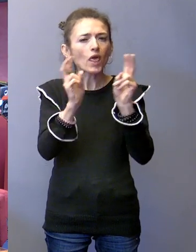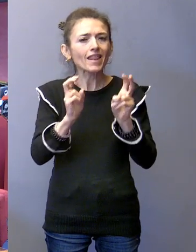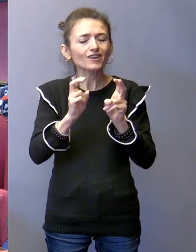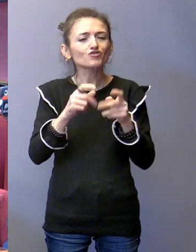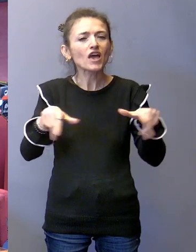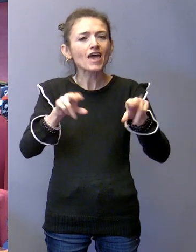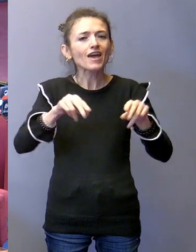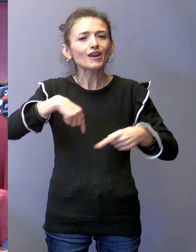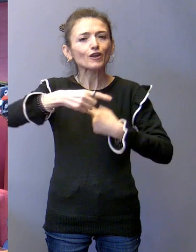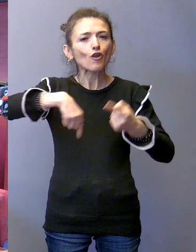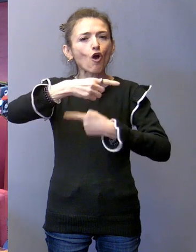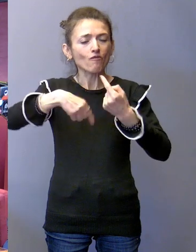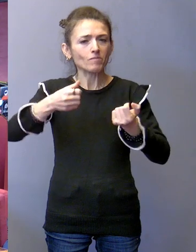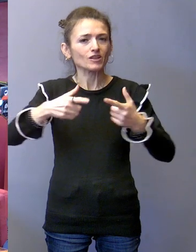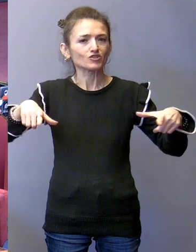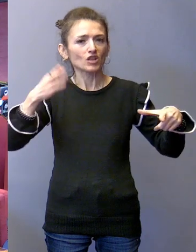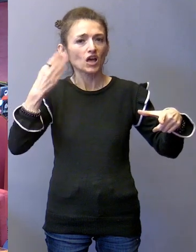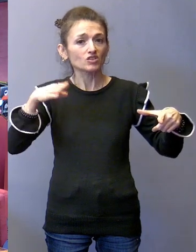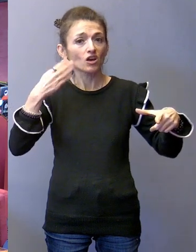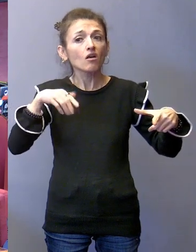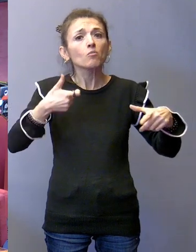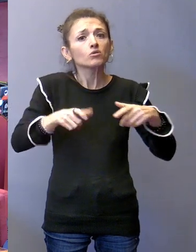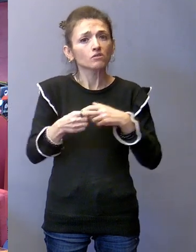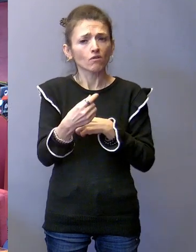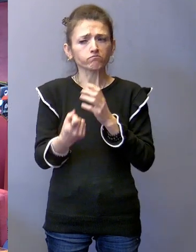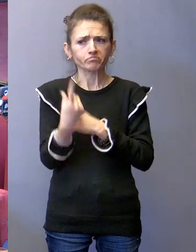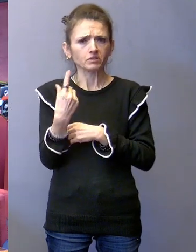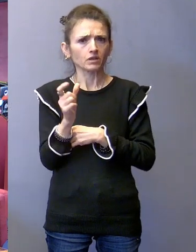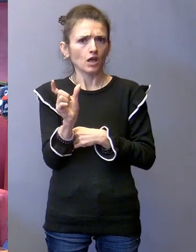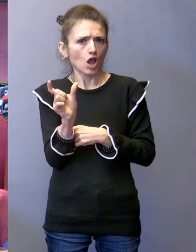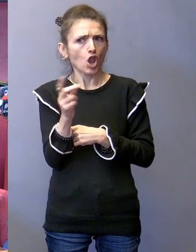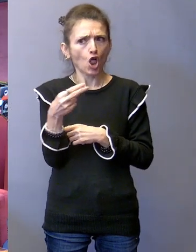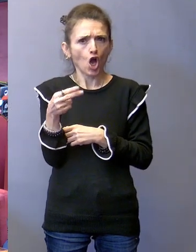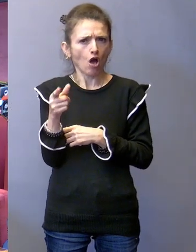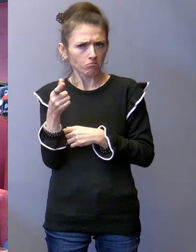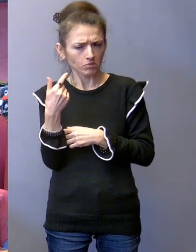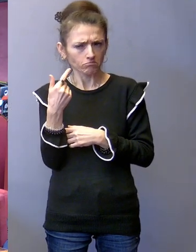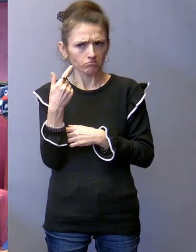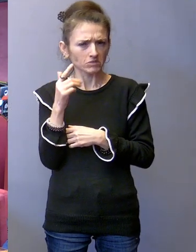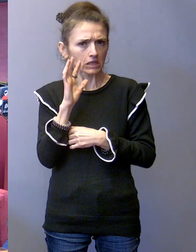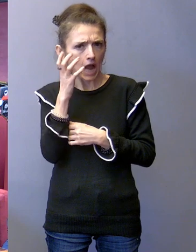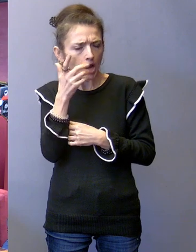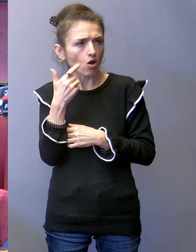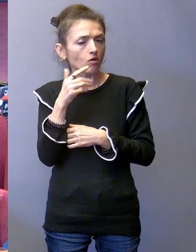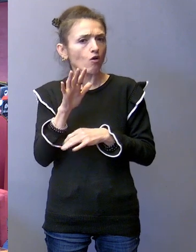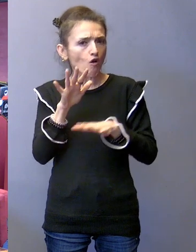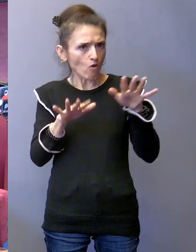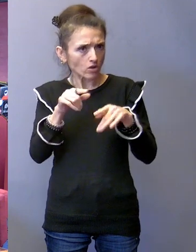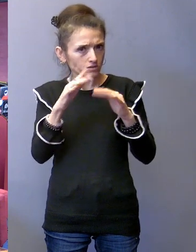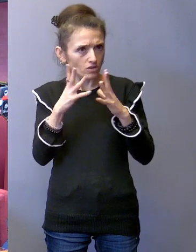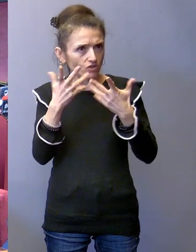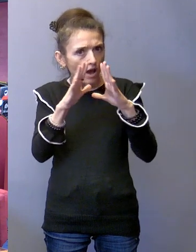che questo nome improvviso compare E non è nemmeno motivato non vorremmo che ce l'avete già lì pronto Cioè non vorremmo Nel senso che ne vorremmo discutere quindi